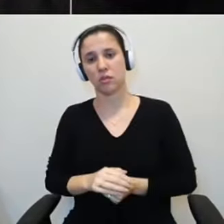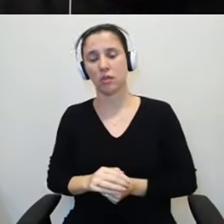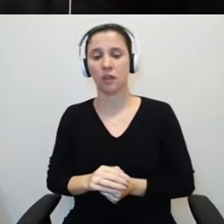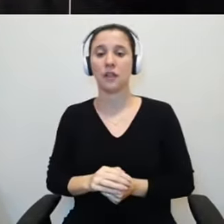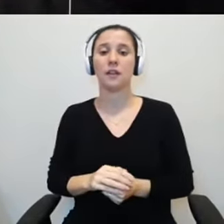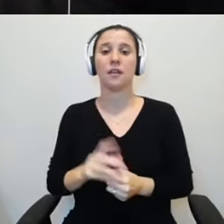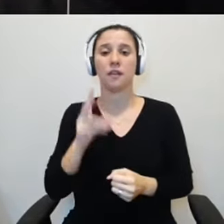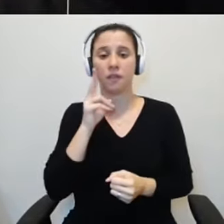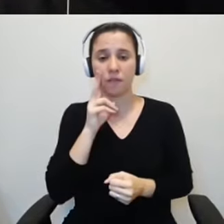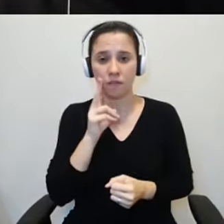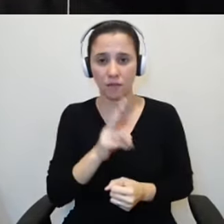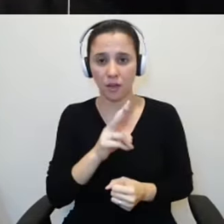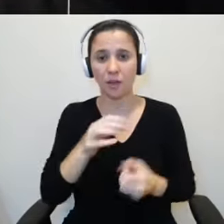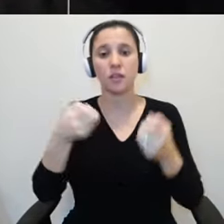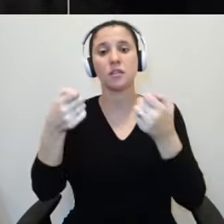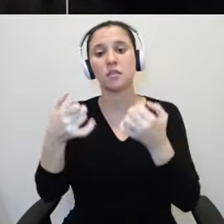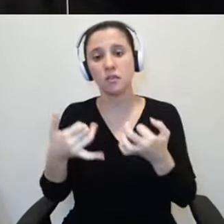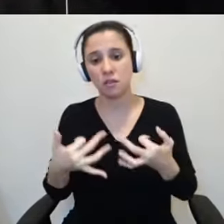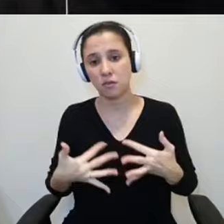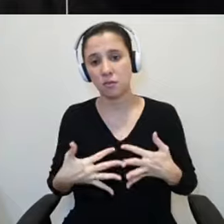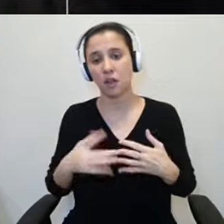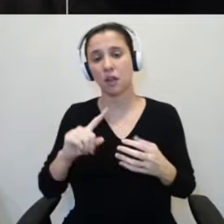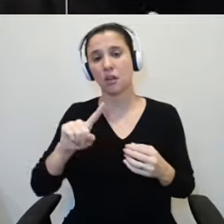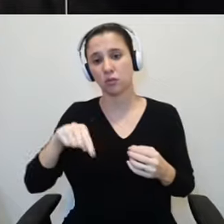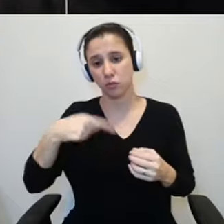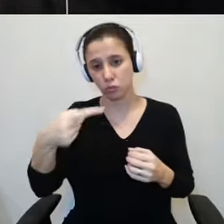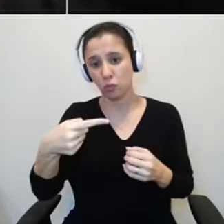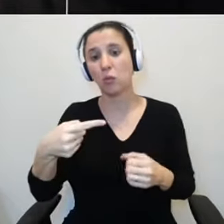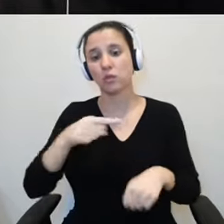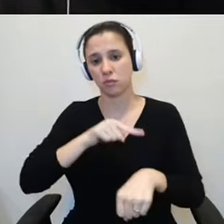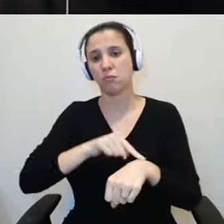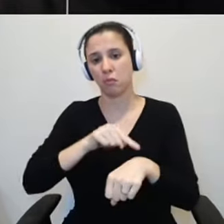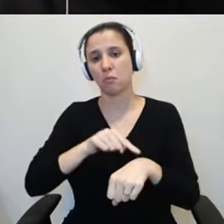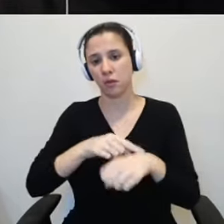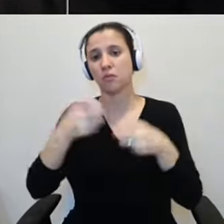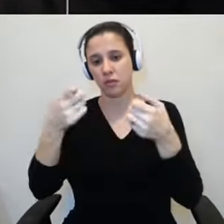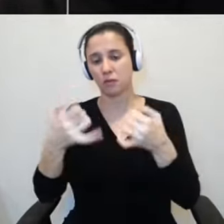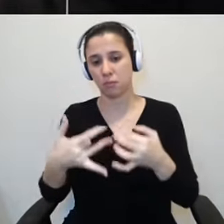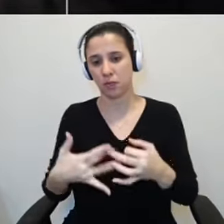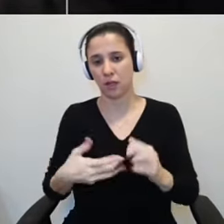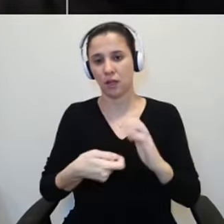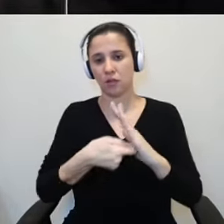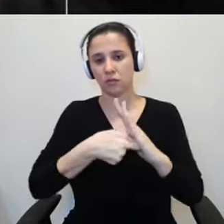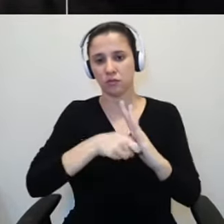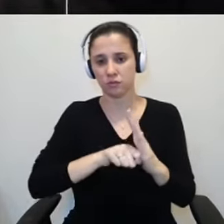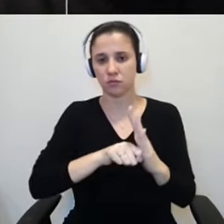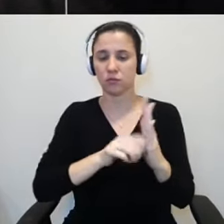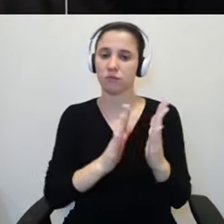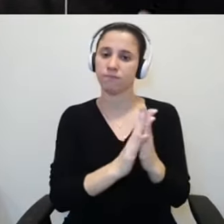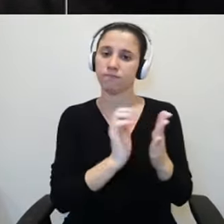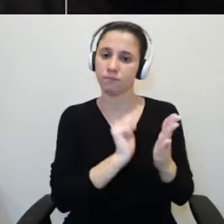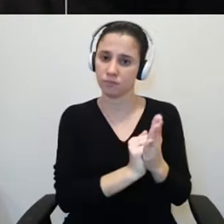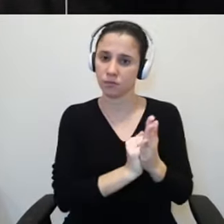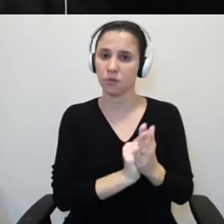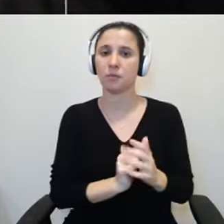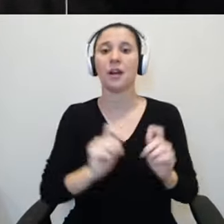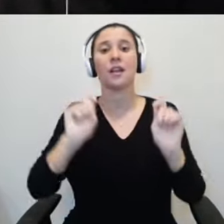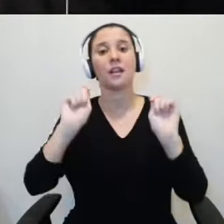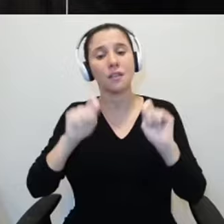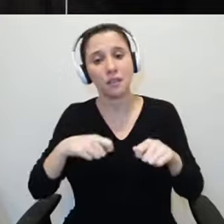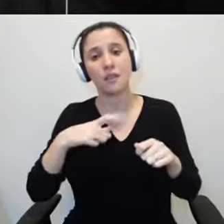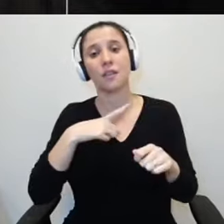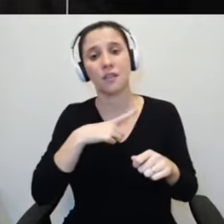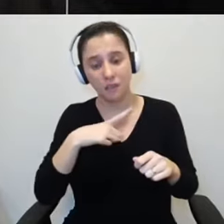isso para vocês num momento oportuno. Mas, sim, existe a possibilidade, mas a gente sabe que não é a